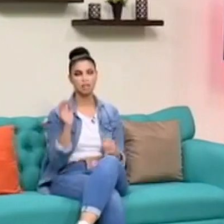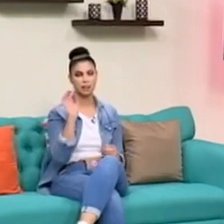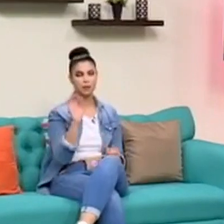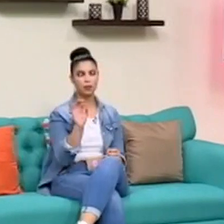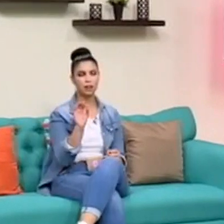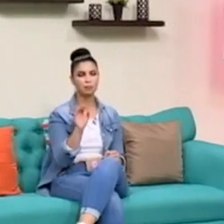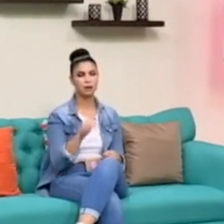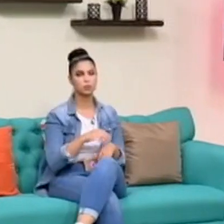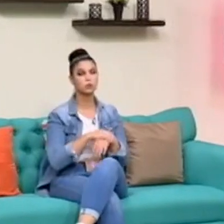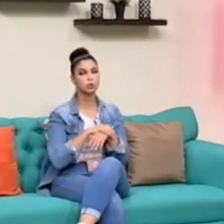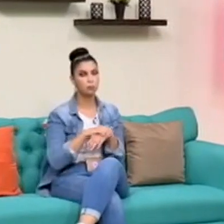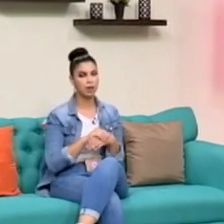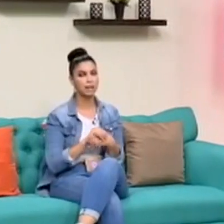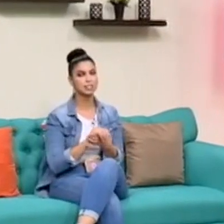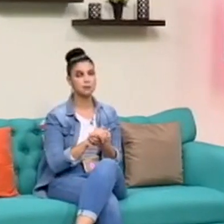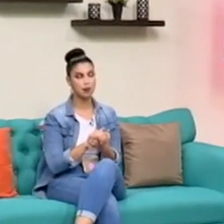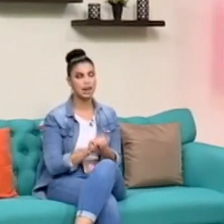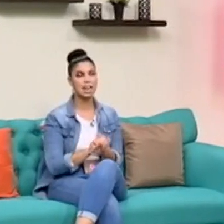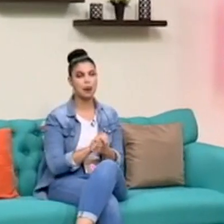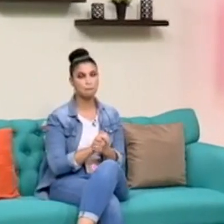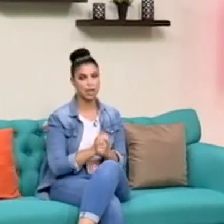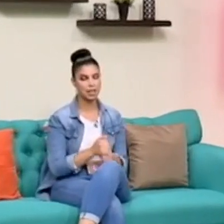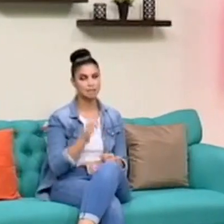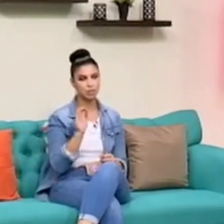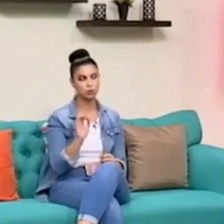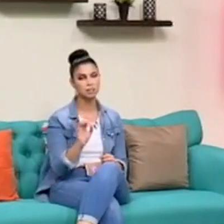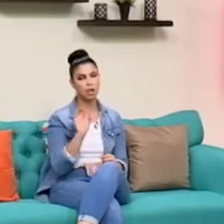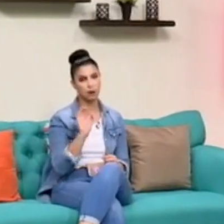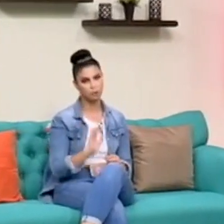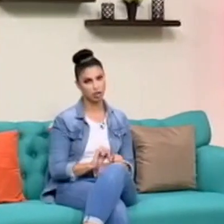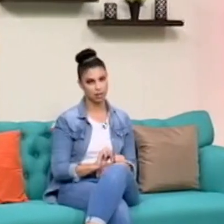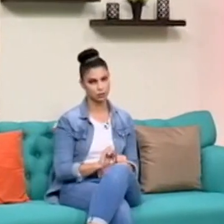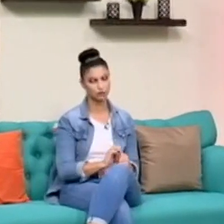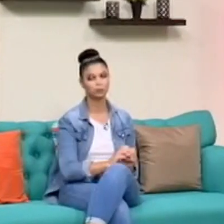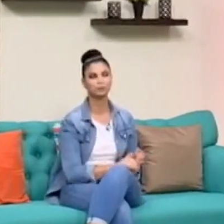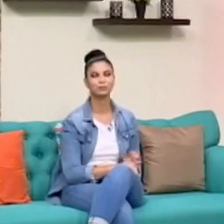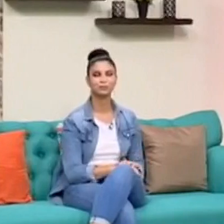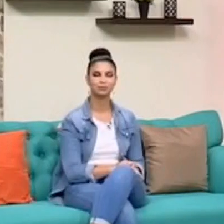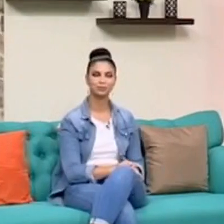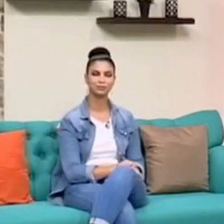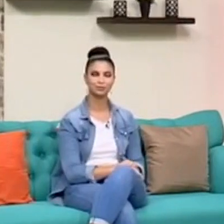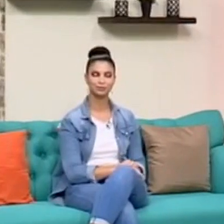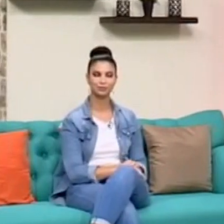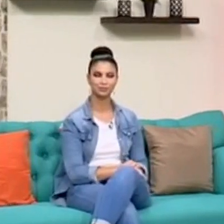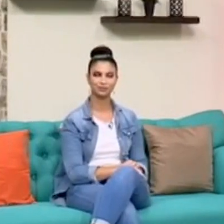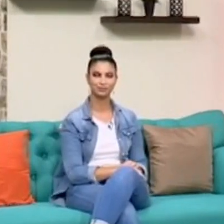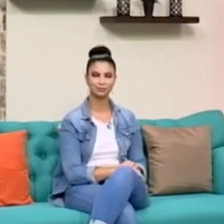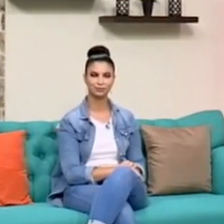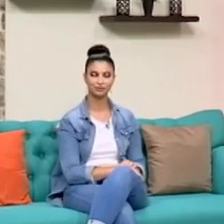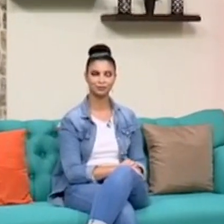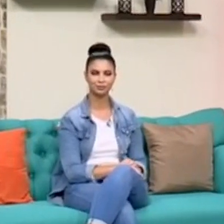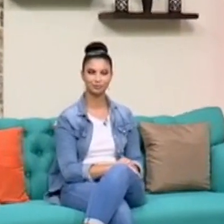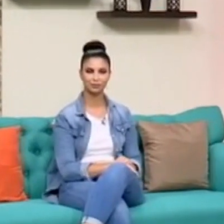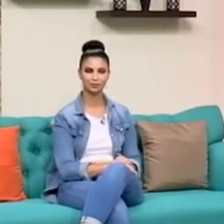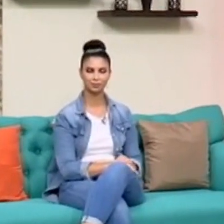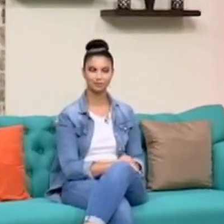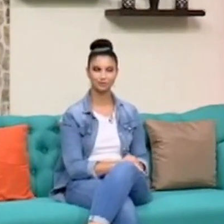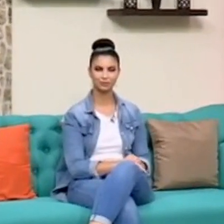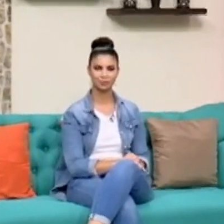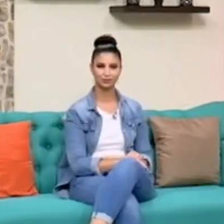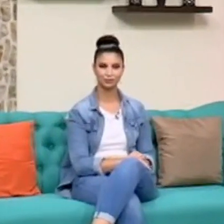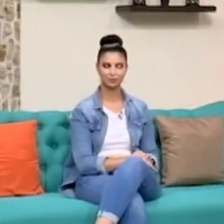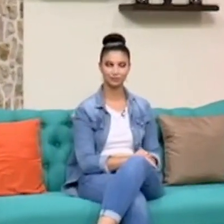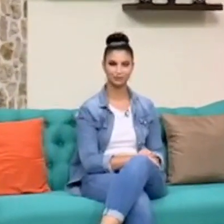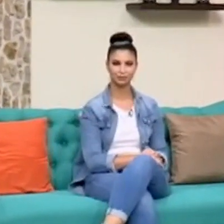Pero ese lavado de las manos nos puede lastimar la piel. Este lunes hablamos de esto. Así es, esperamos aquí en Café Nacional. Recuerde,